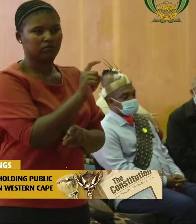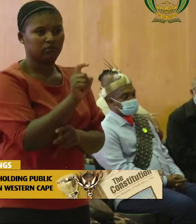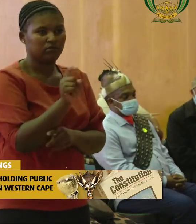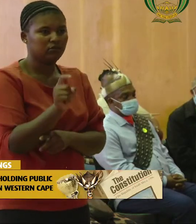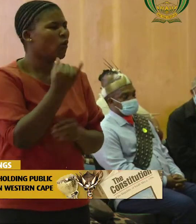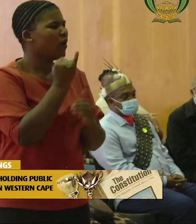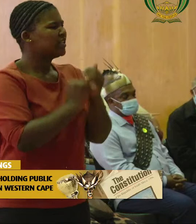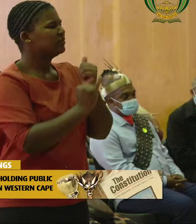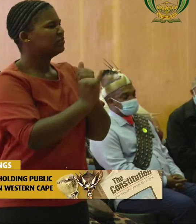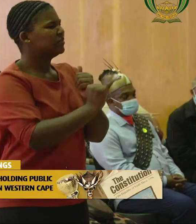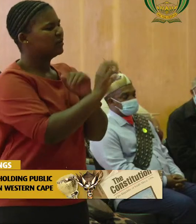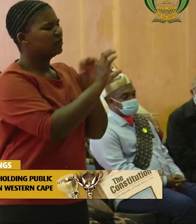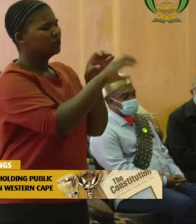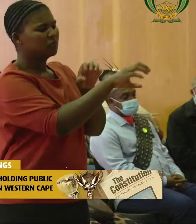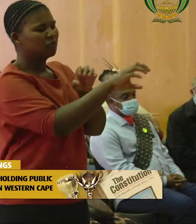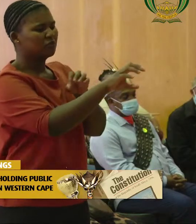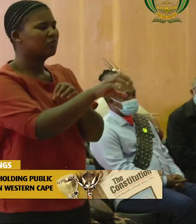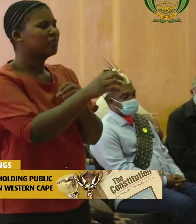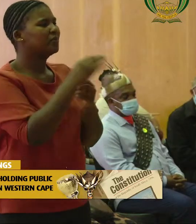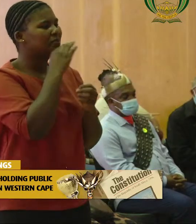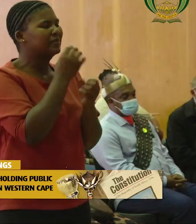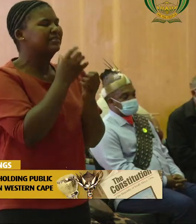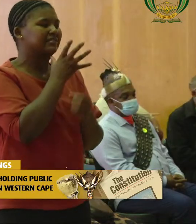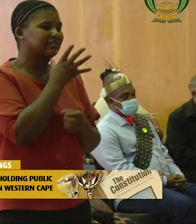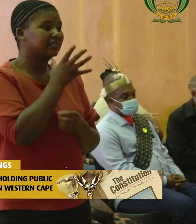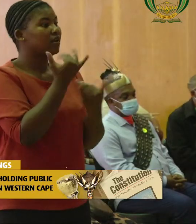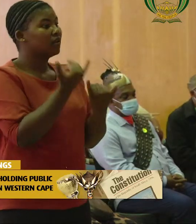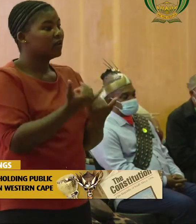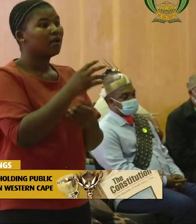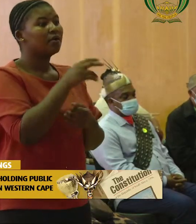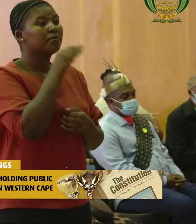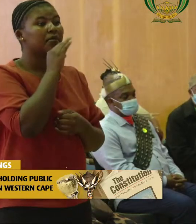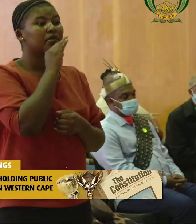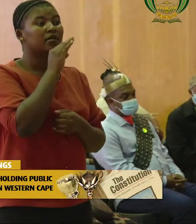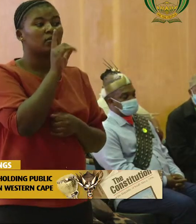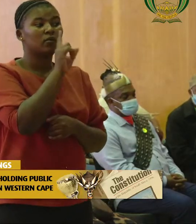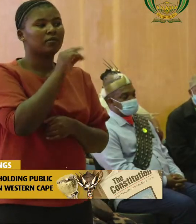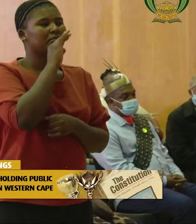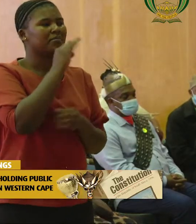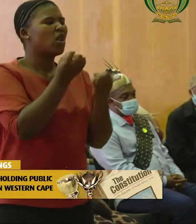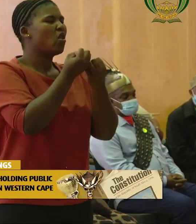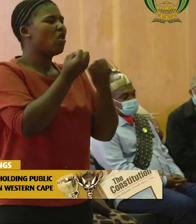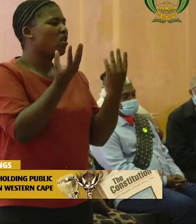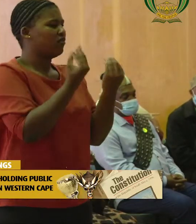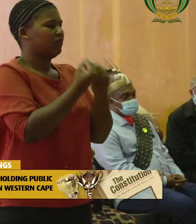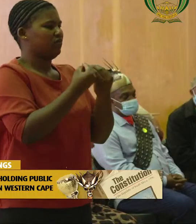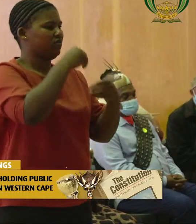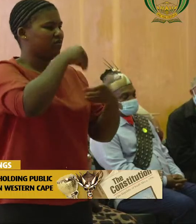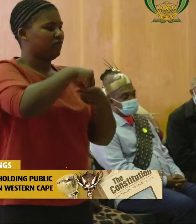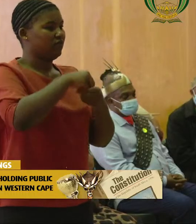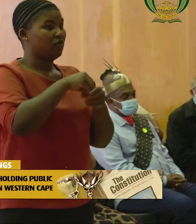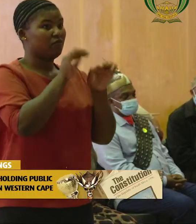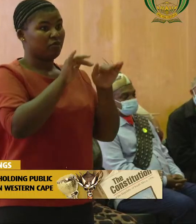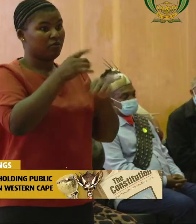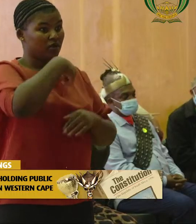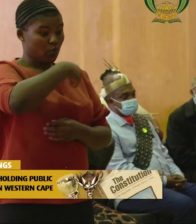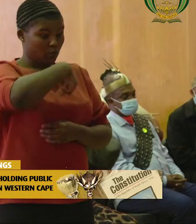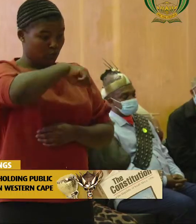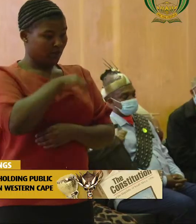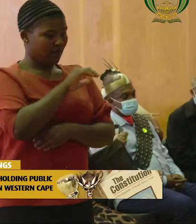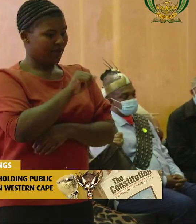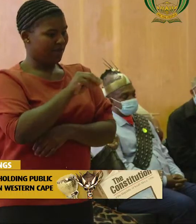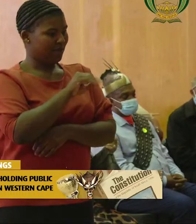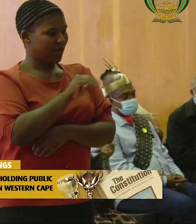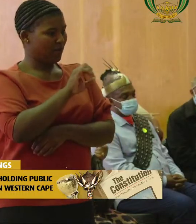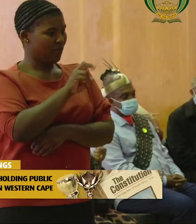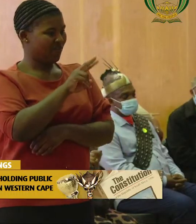independent candidates. Loo nto leyo ke ibangela ukuthi like inkonzo ziye nzima ebantwini bakuthi. So singamabomvana siyahambiselana lo